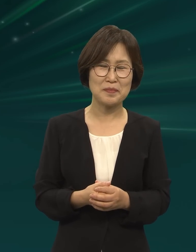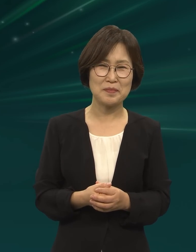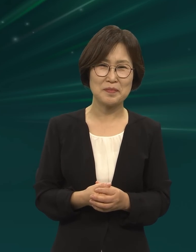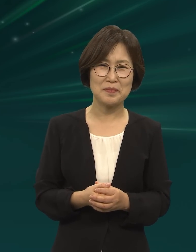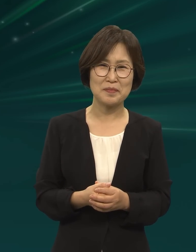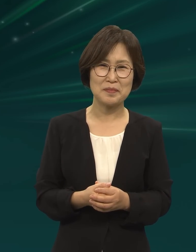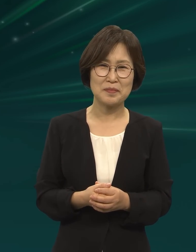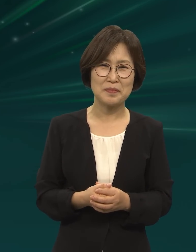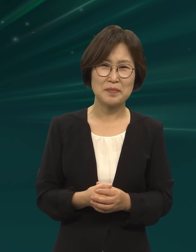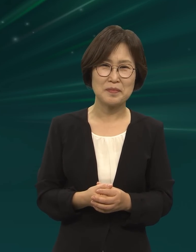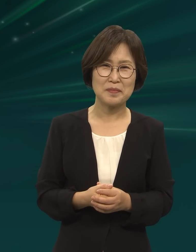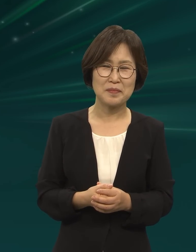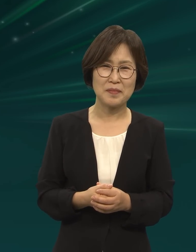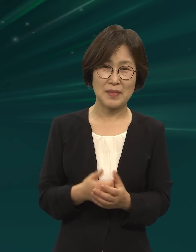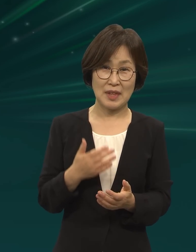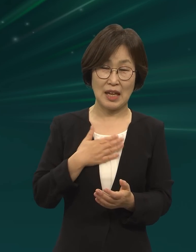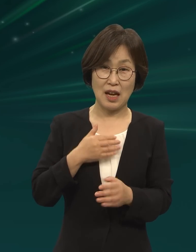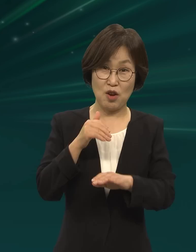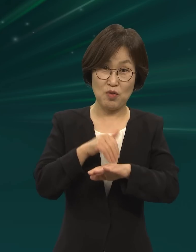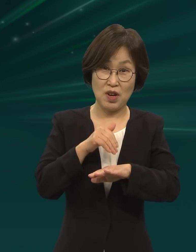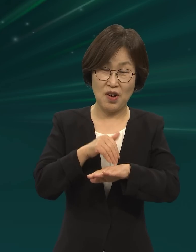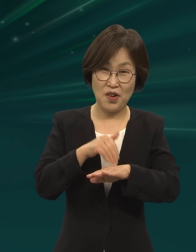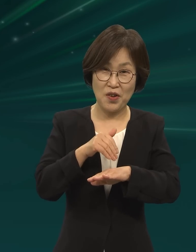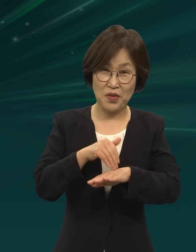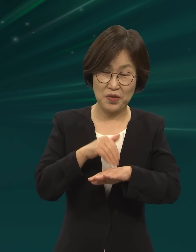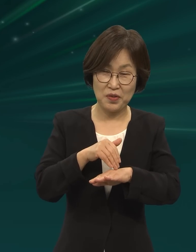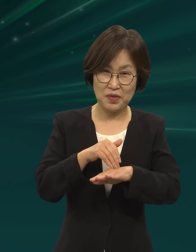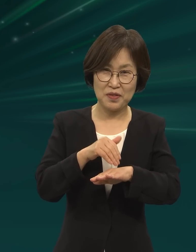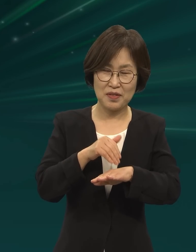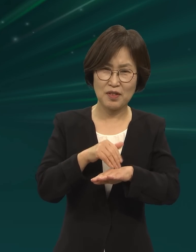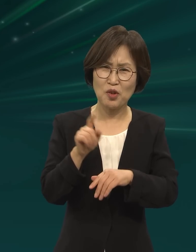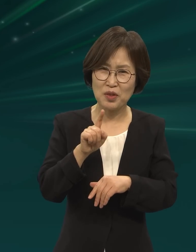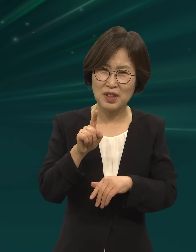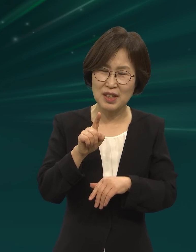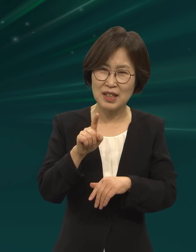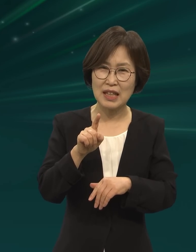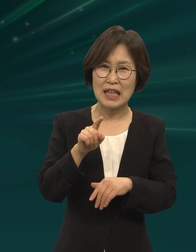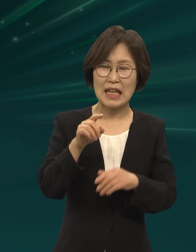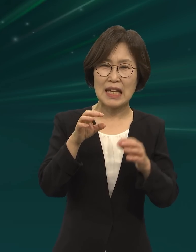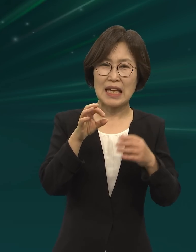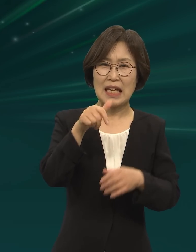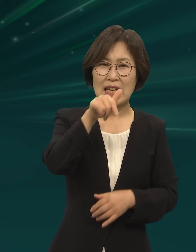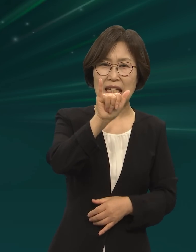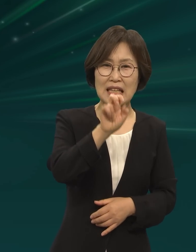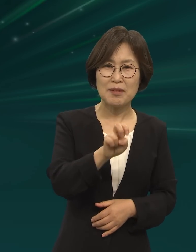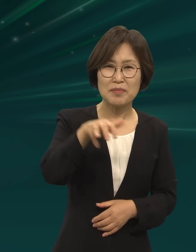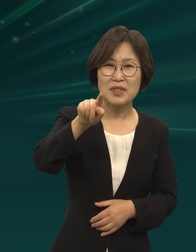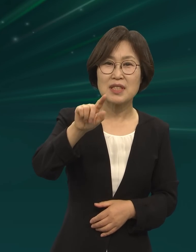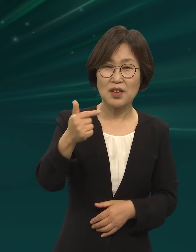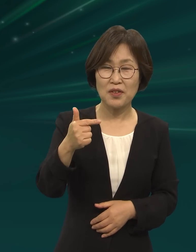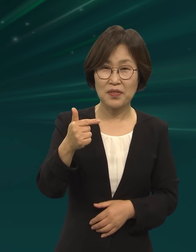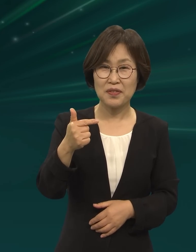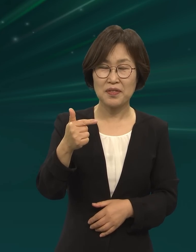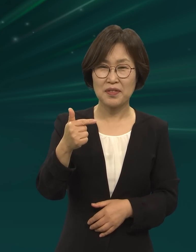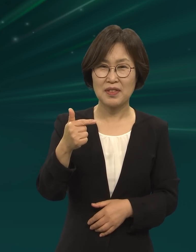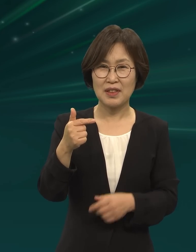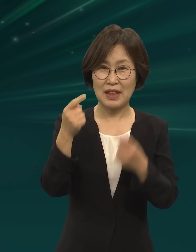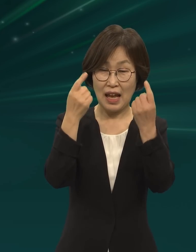그때 제가 훈련 받으면서 그때 김천대학교에서 하나 단기 선교 팀이 인도에 갔습니다.